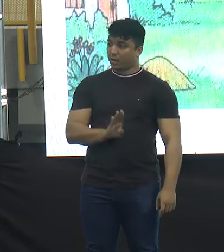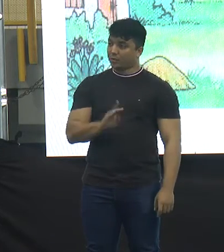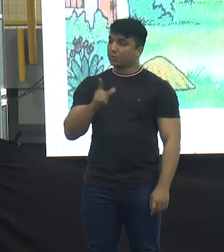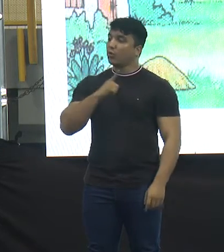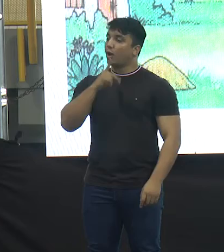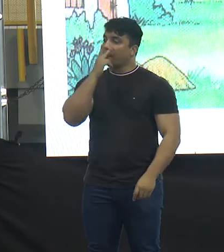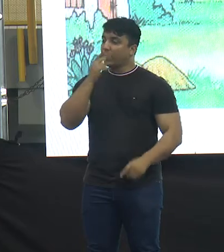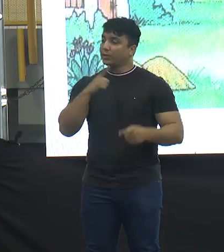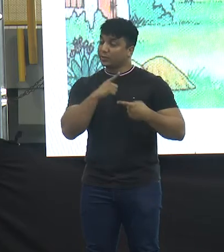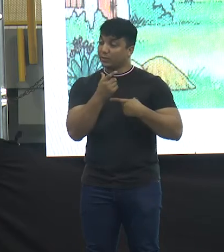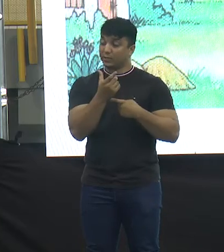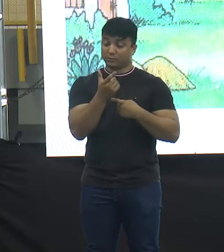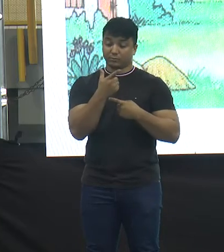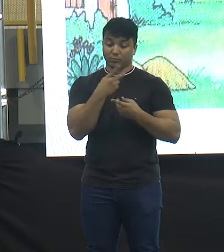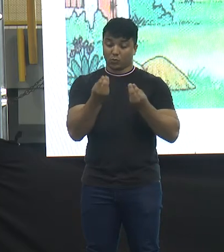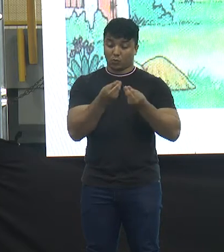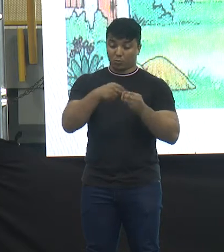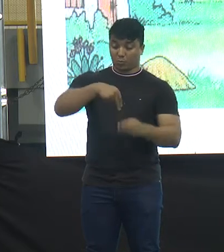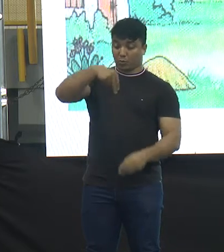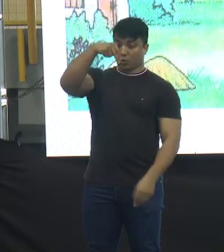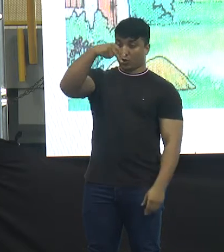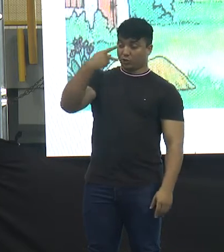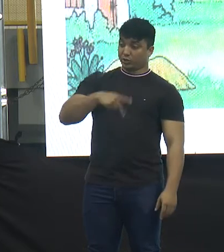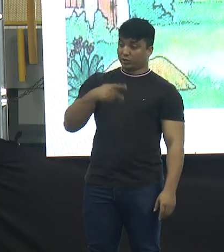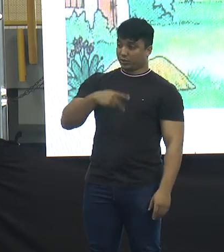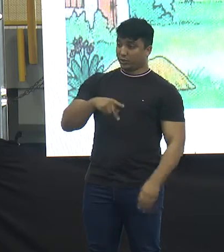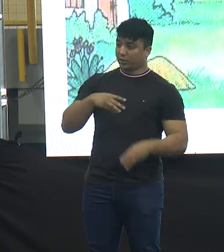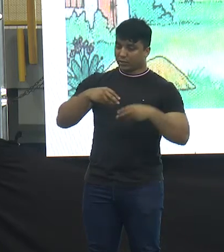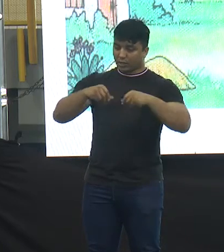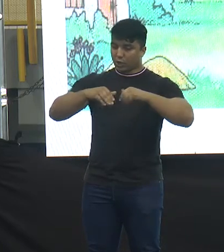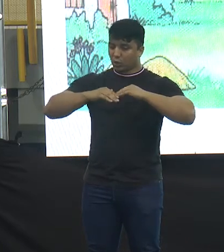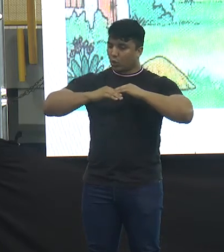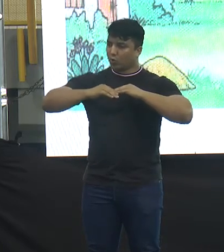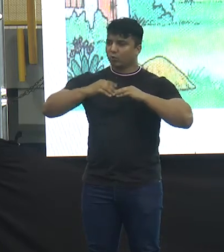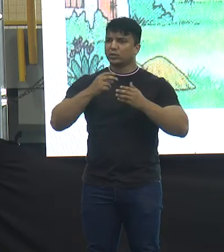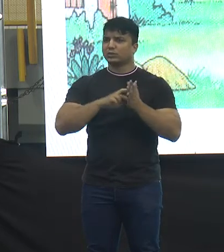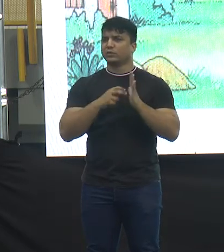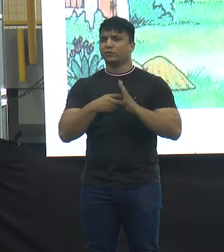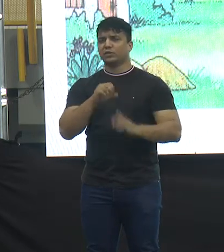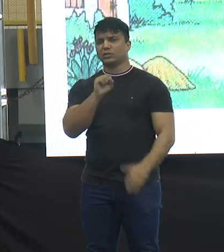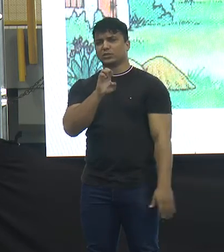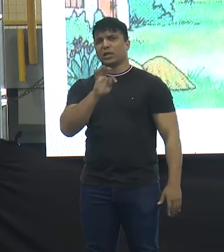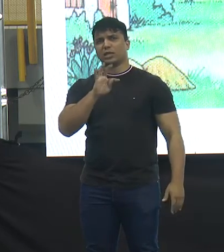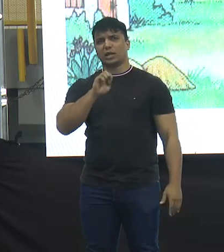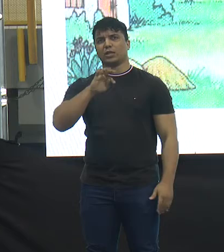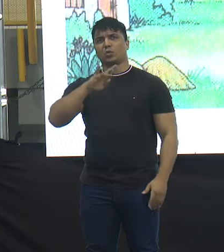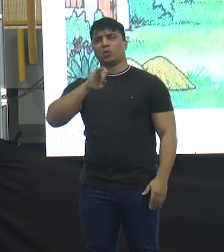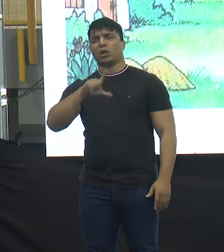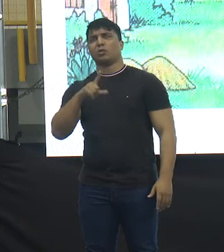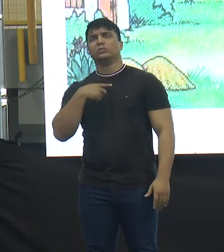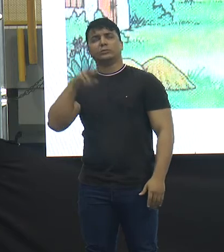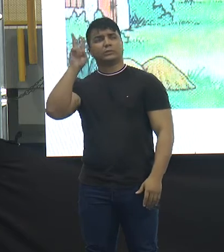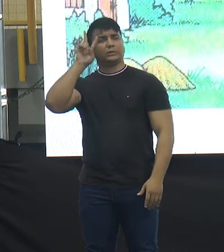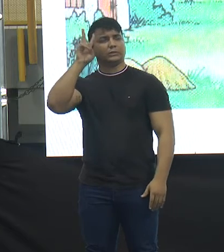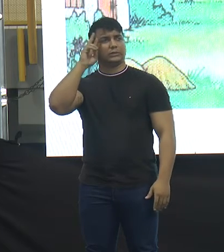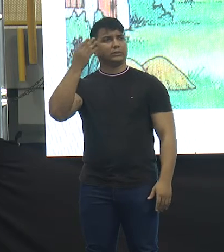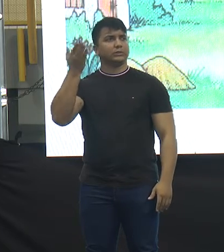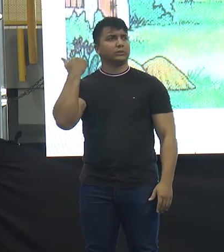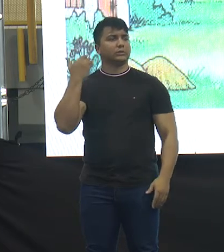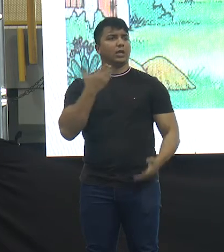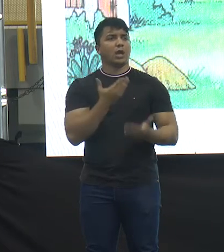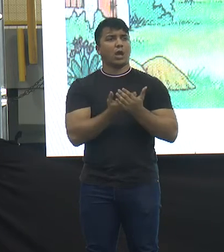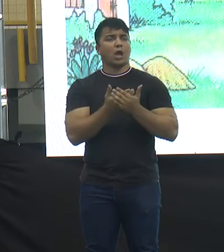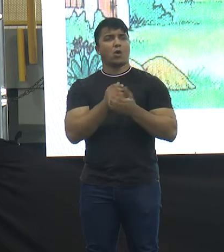a porção setentrional do nosso território. Pô, setentrional, o que é isso? Vixe, eu me lembrei lá no aulão do